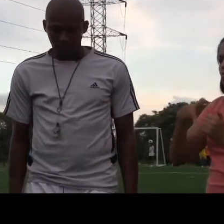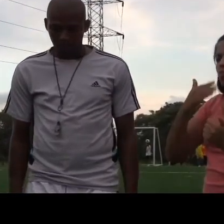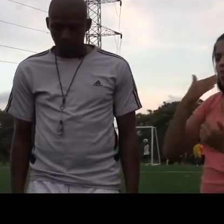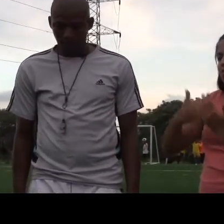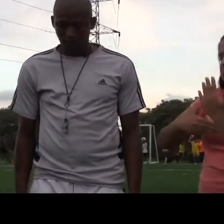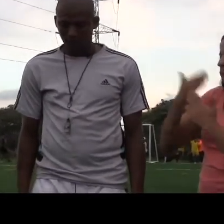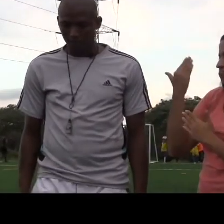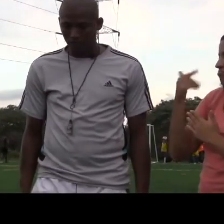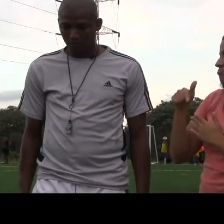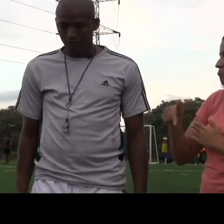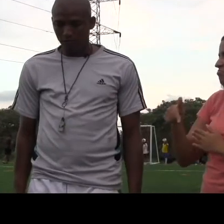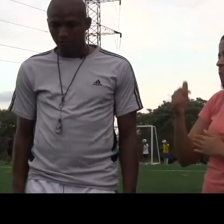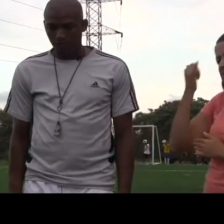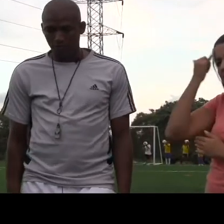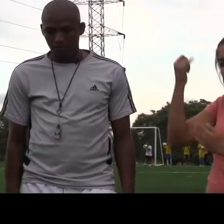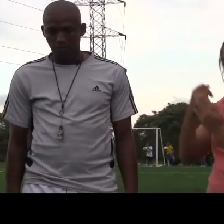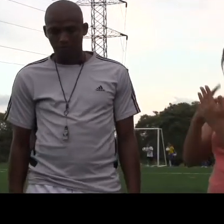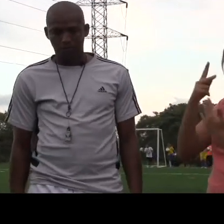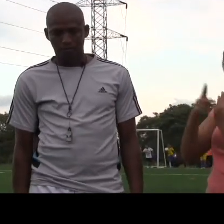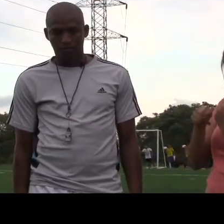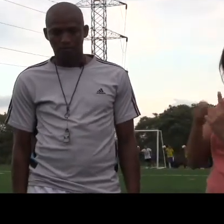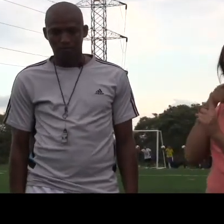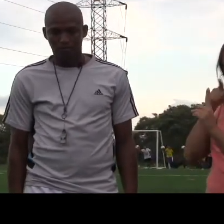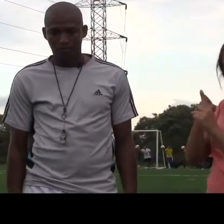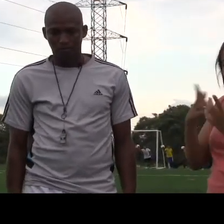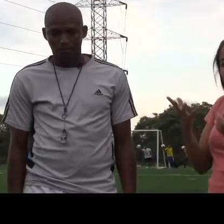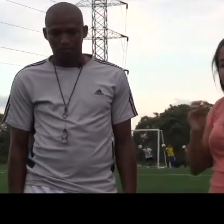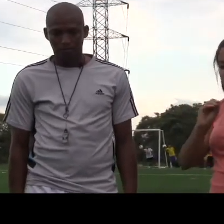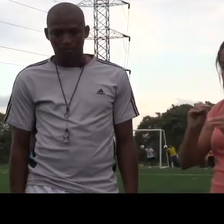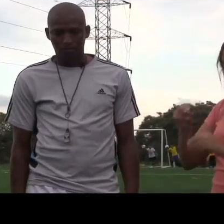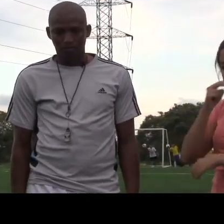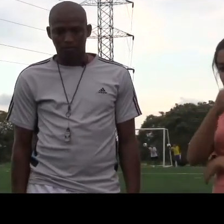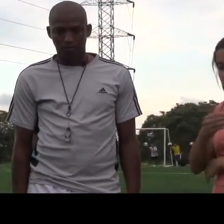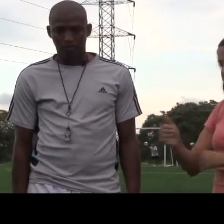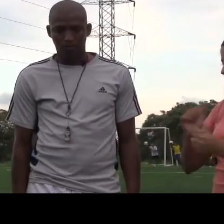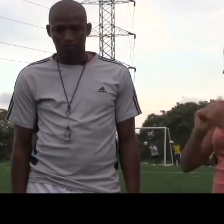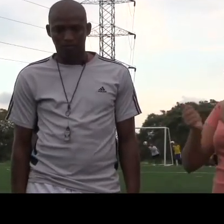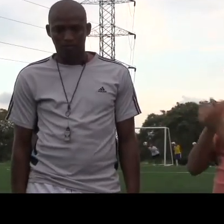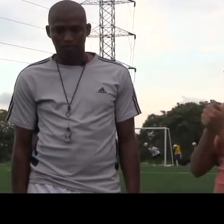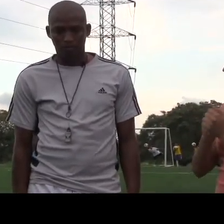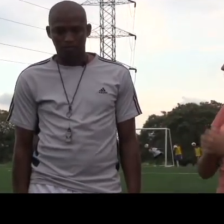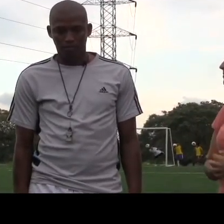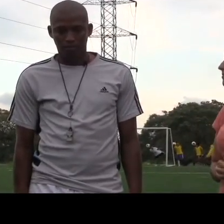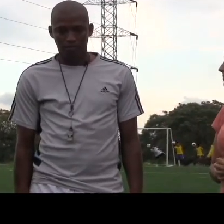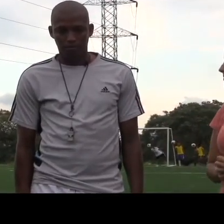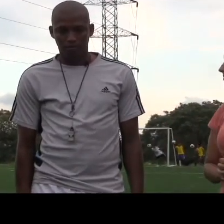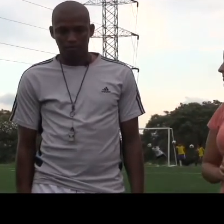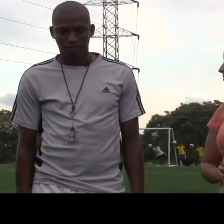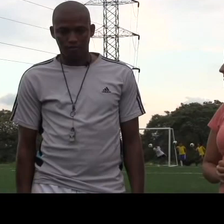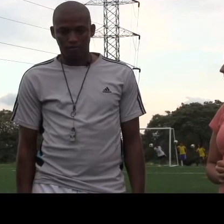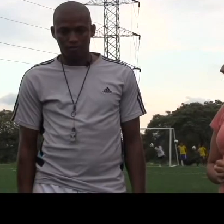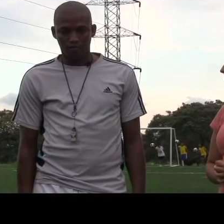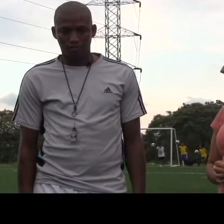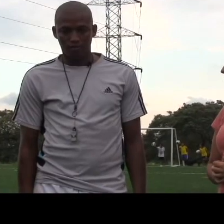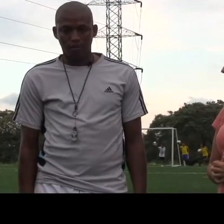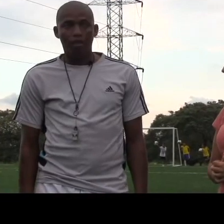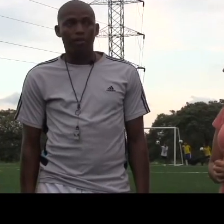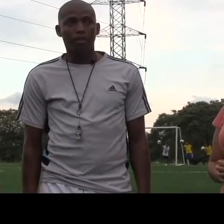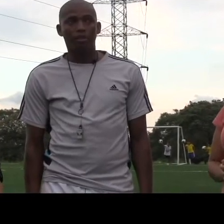Escuela que se está formando, ¿cuándo comenzó la idea de realizar el proyecto para la formación de los niños? Pues hace un